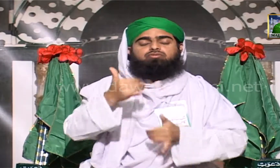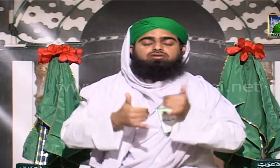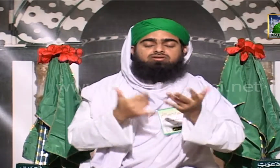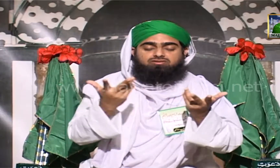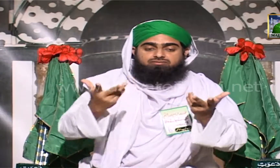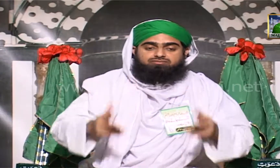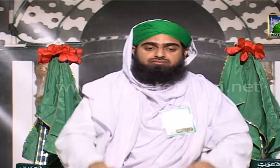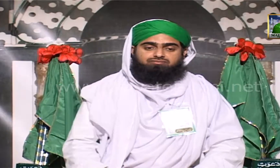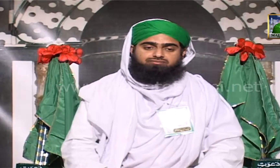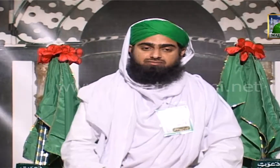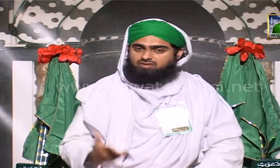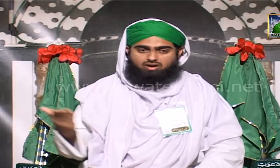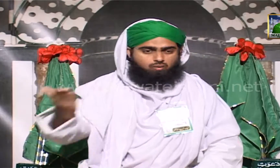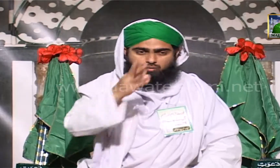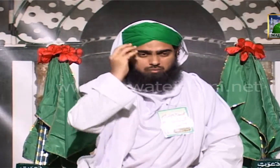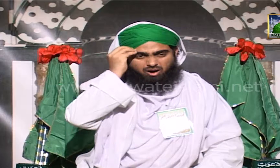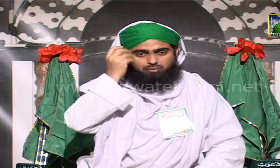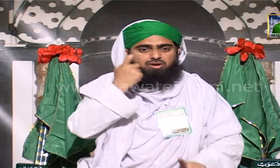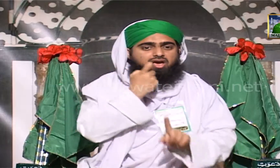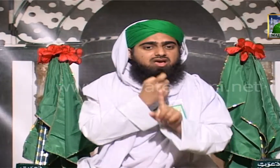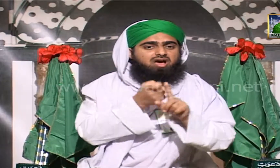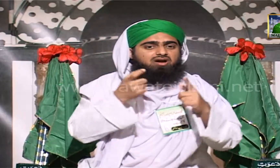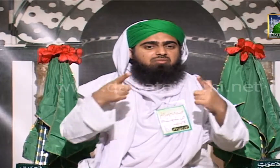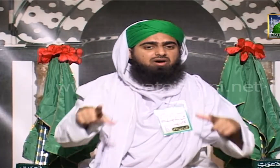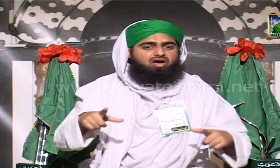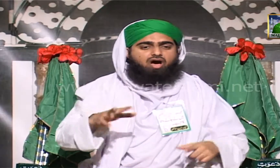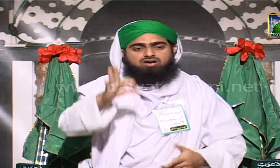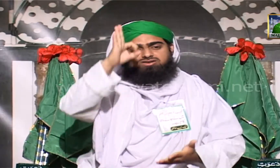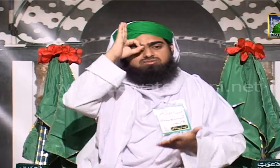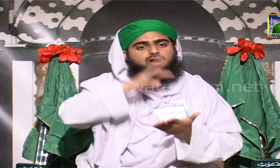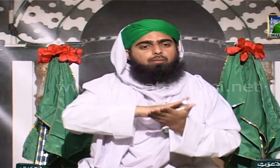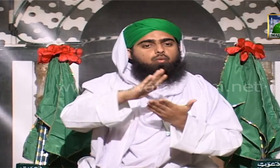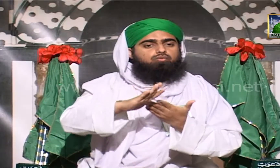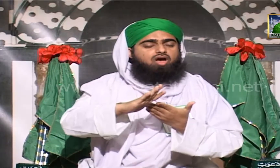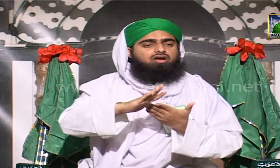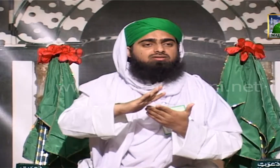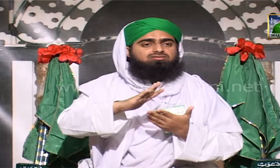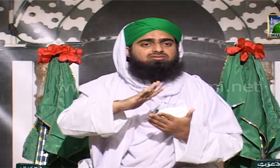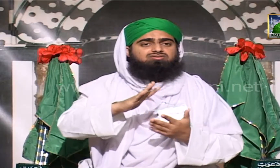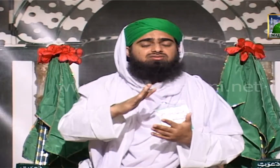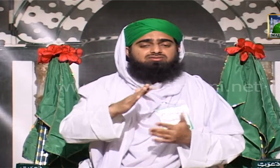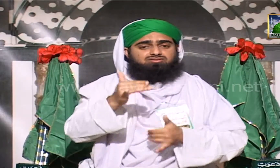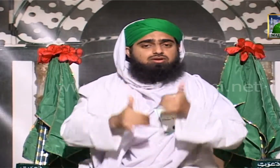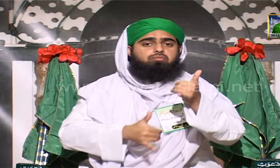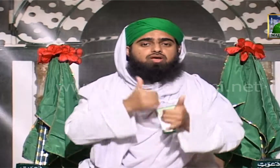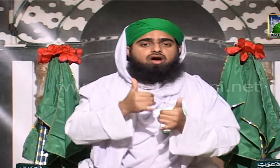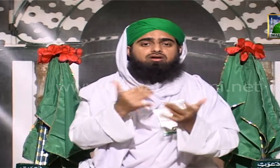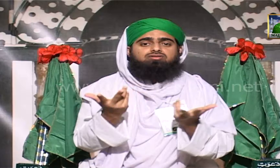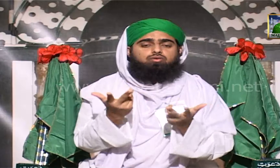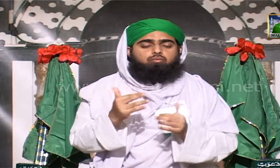میں ڈالتا ہے. کربلا کا واقعہ کس کو نہیں پتا, ان کا قصور کیا تھا, لیکن ان کا امتحان ان کے درجات